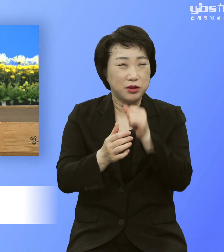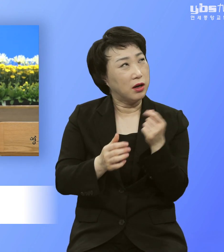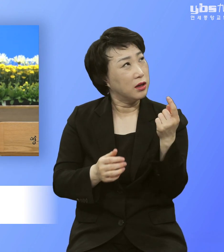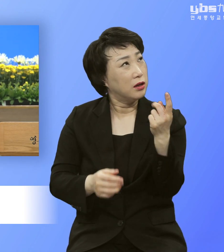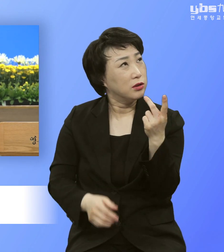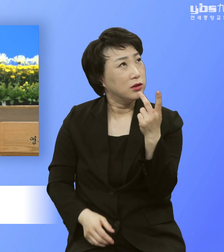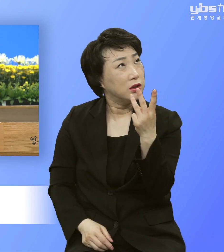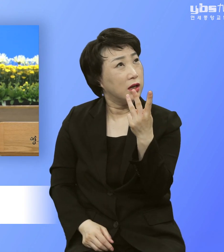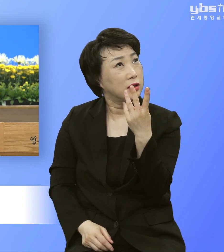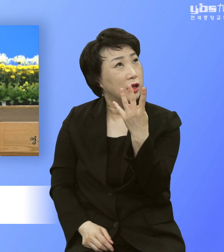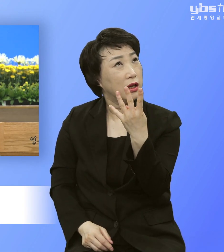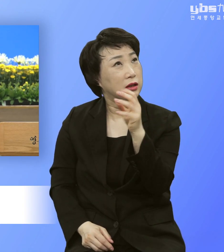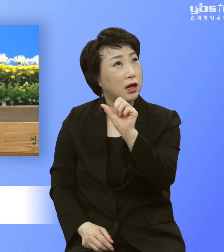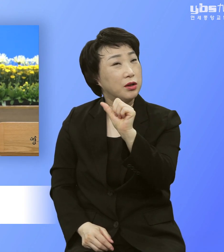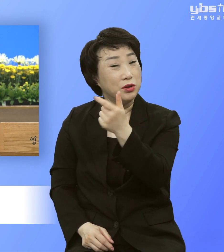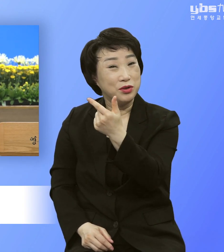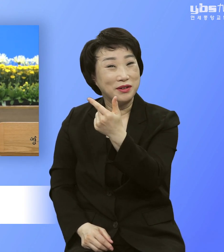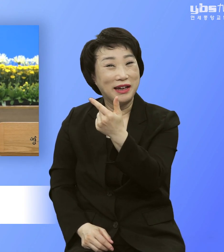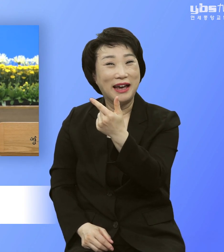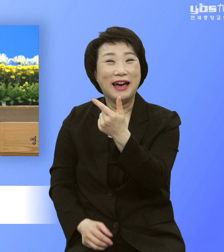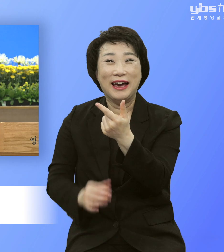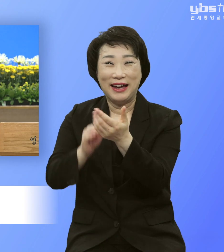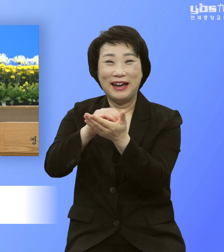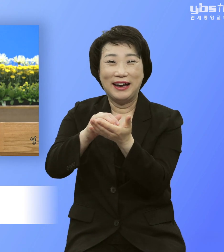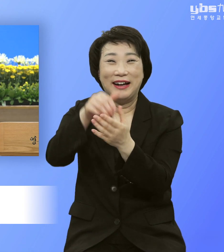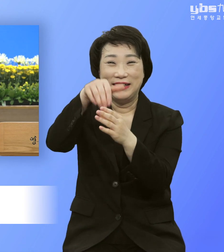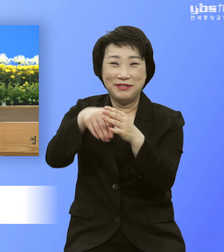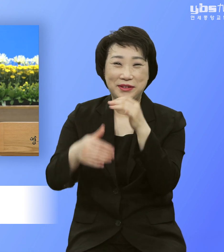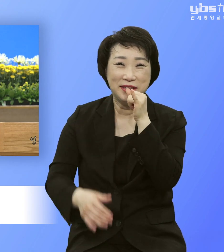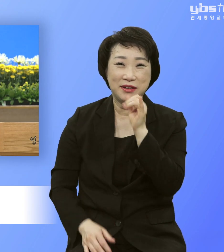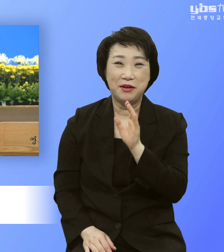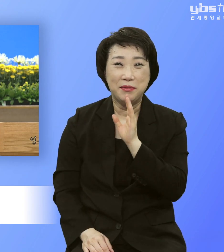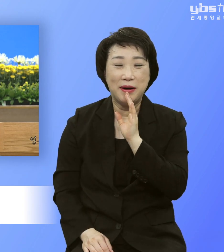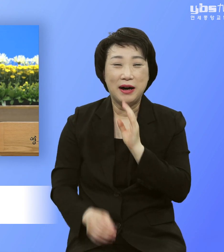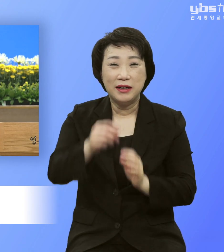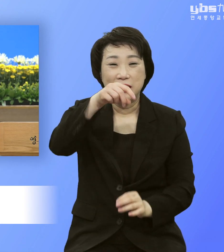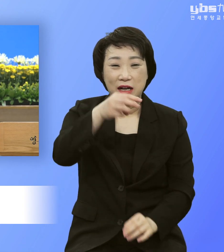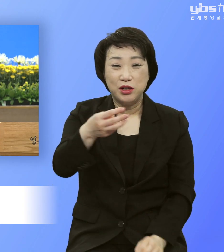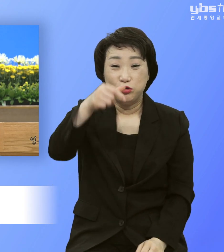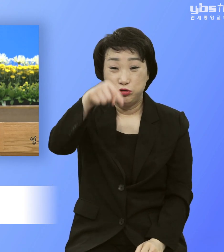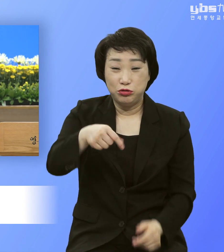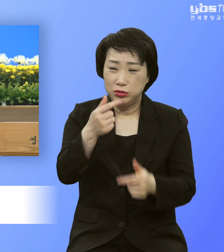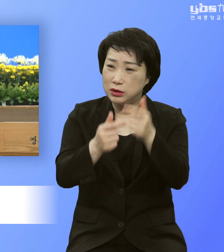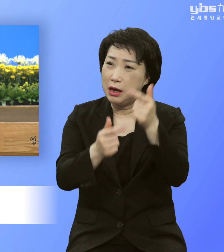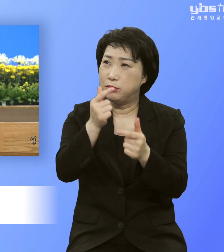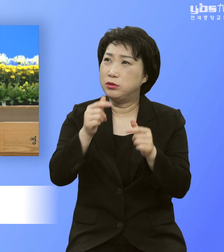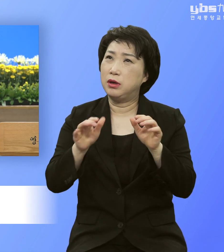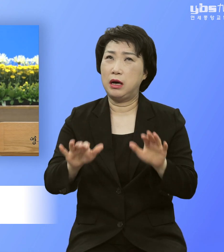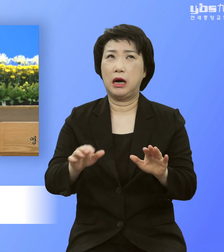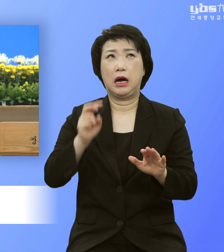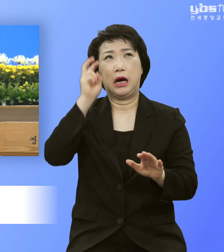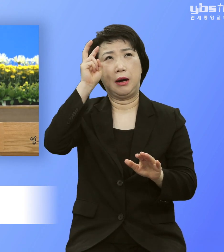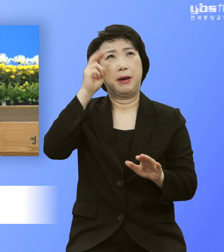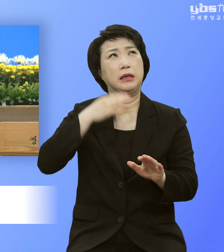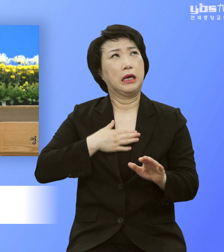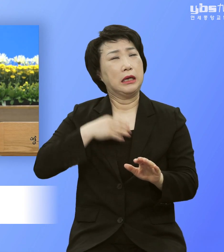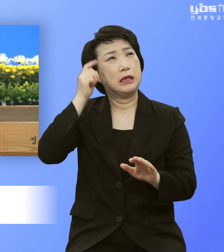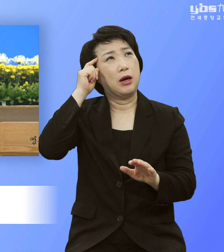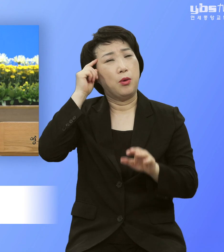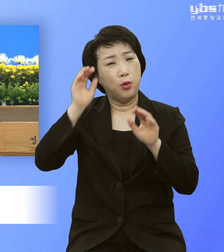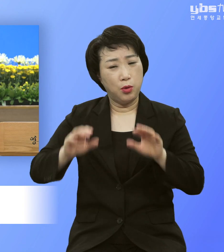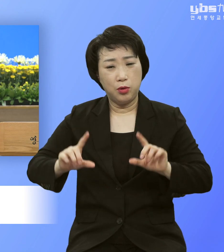그루, 다섯 그루, 여섯 그루가 있어요. 근데 살구나무가 아마 금년